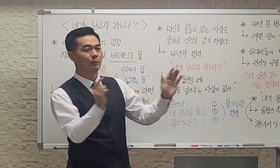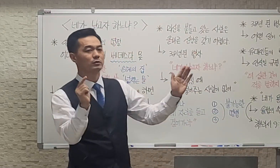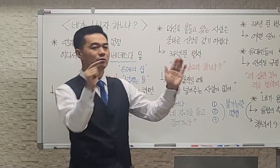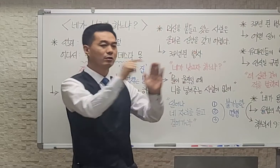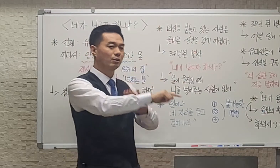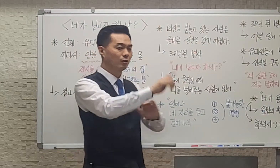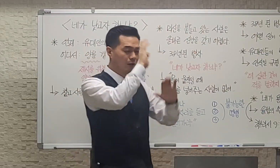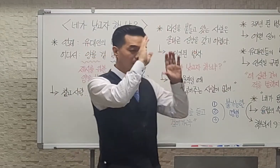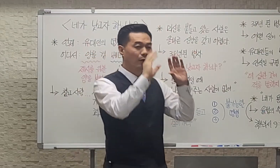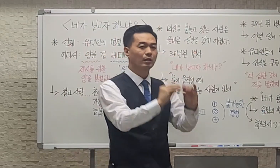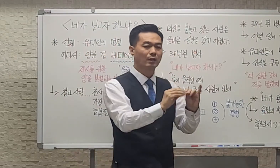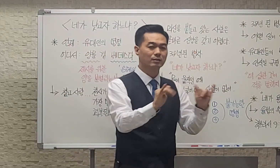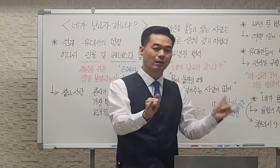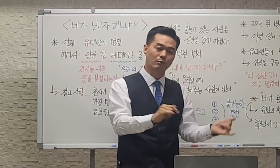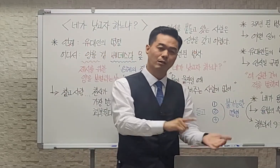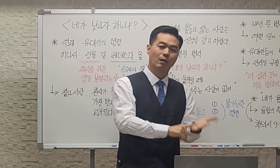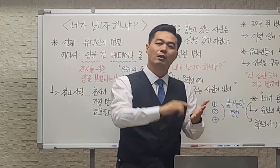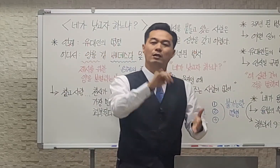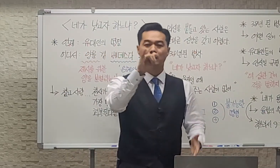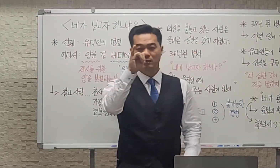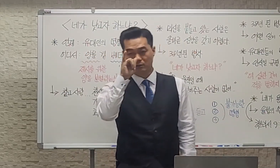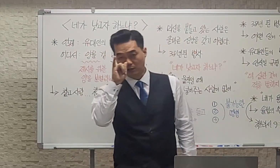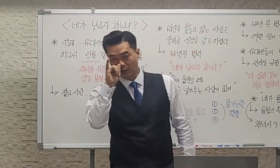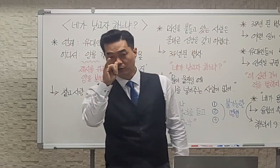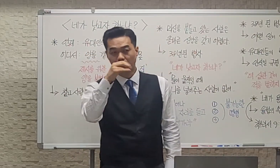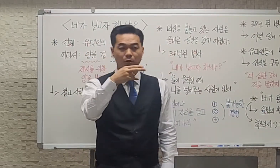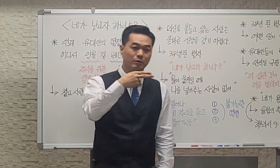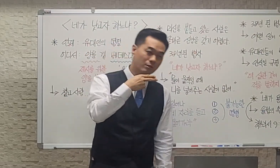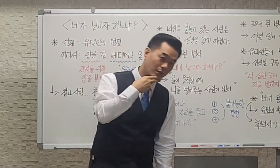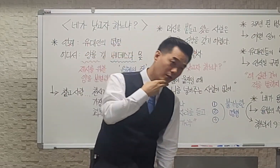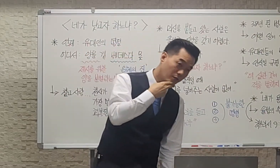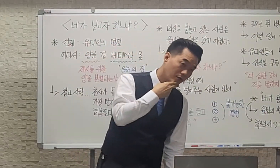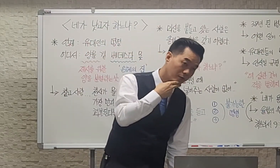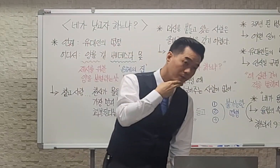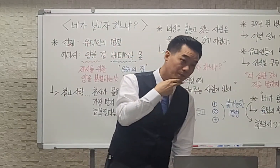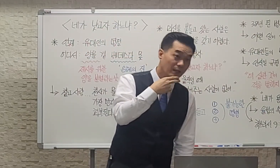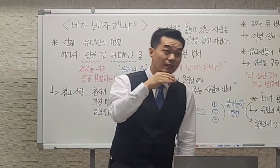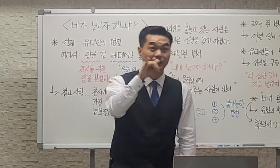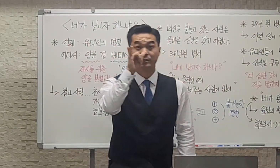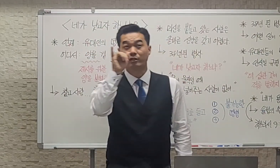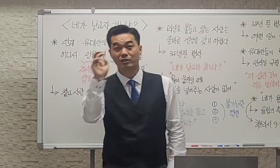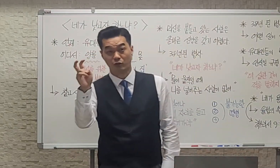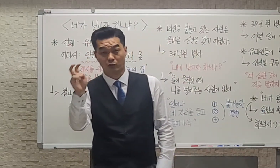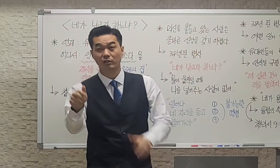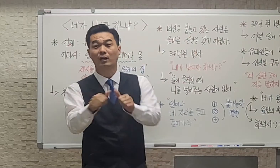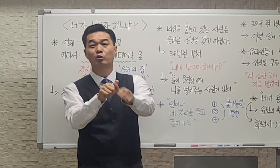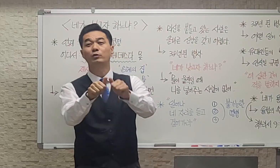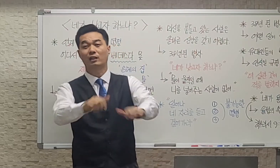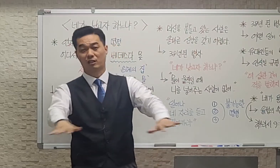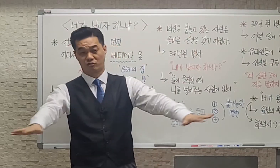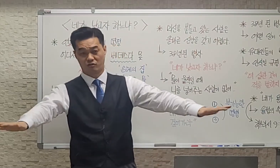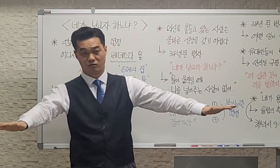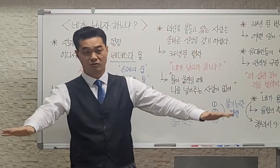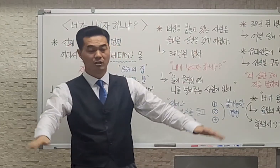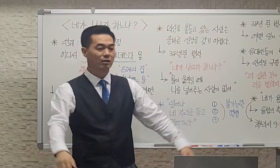번째로 들어가서 병이 나는 사람이 있었을까요? 없었을까요? 있었겠죠. 그러니까 소문이 났겠죠.